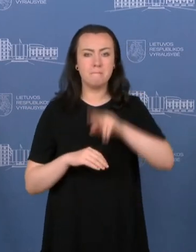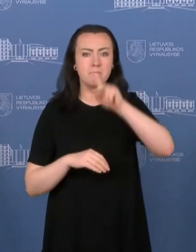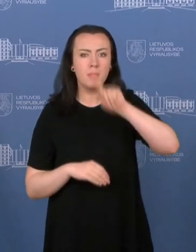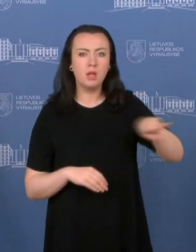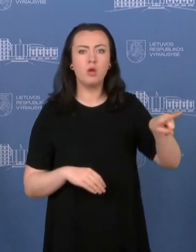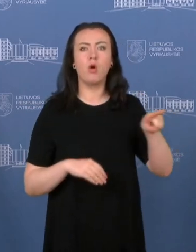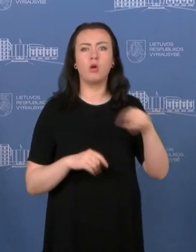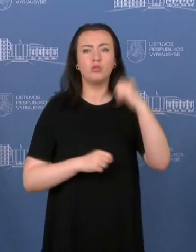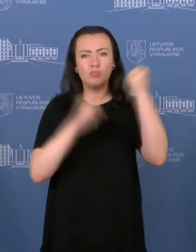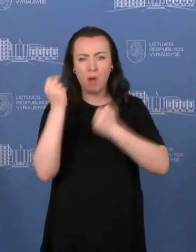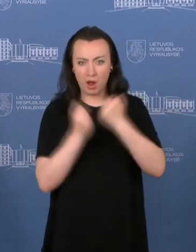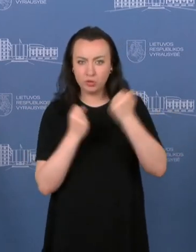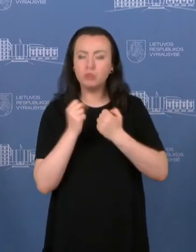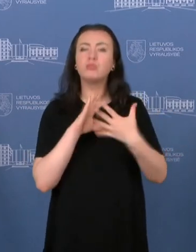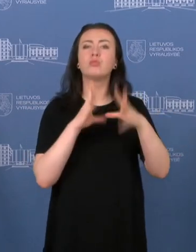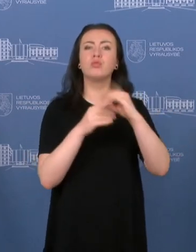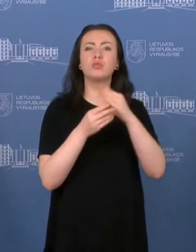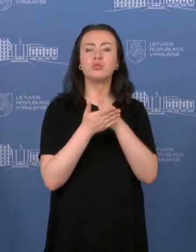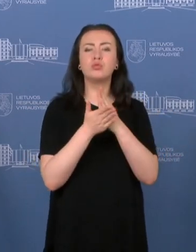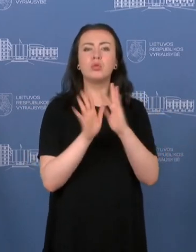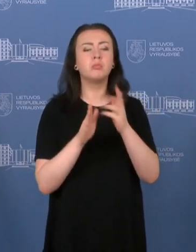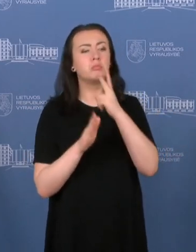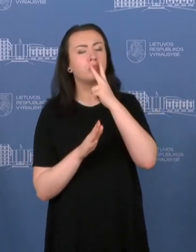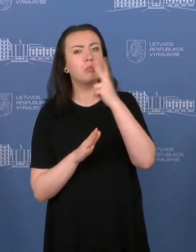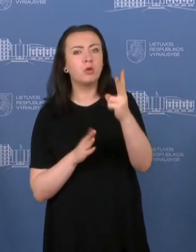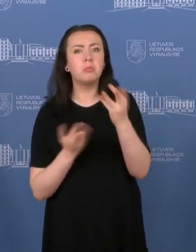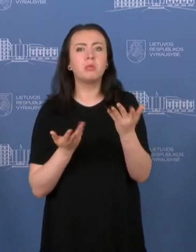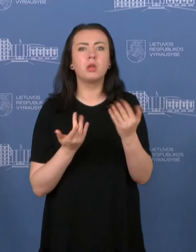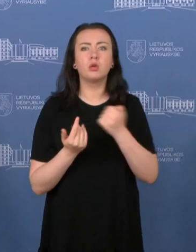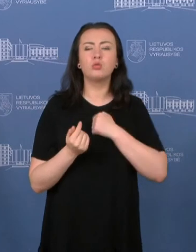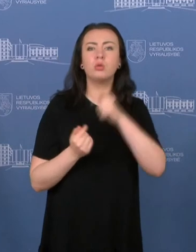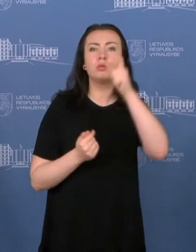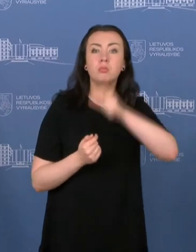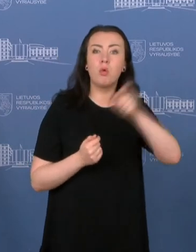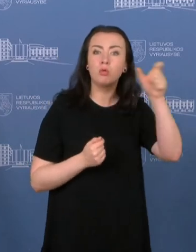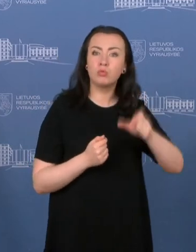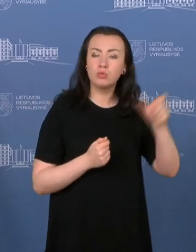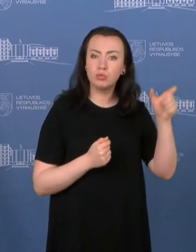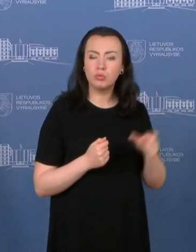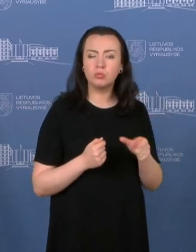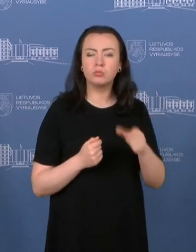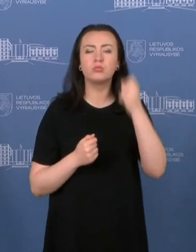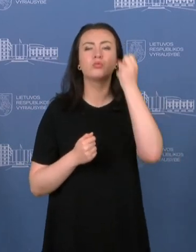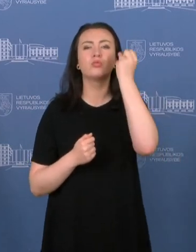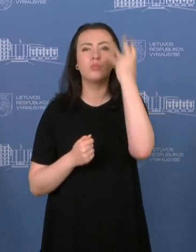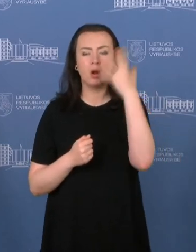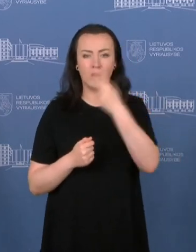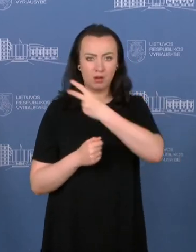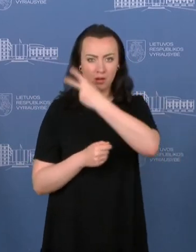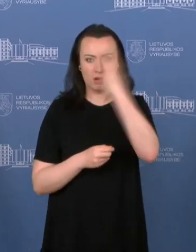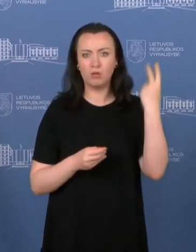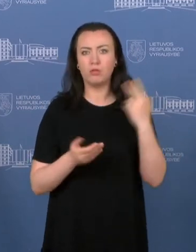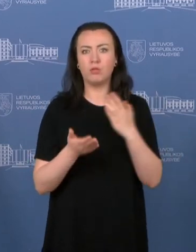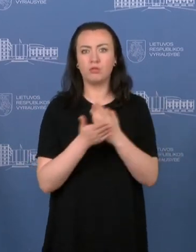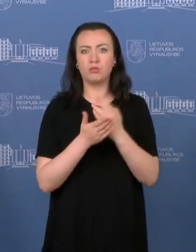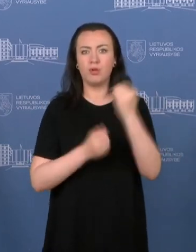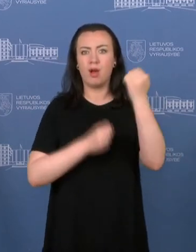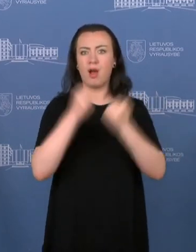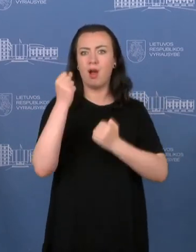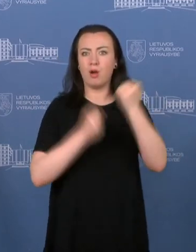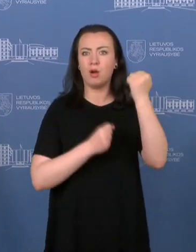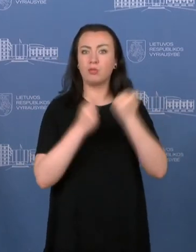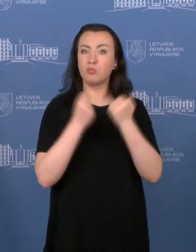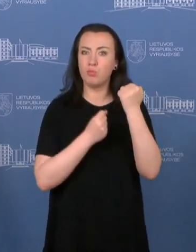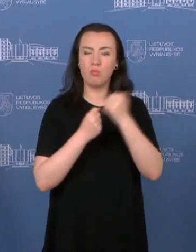milijono transporto priemonių. Jeigu pažiūrėtume, kiek turime šiuo metu gyventojų, suprastume, kad Lietuva tai yra